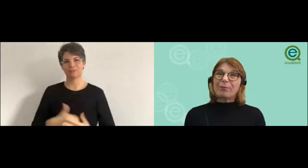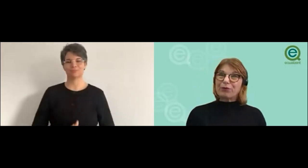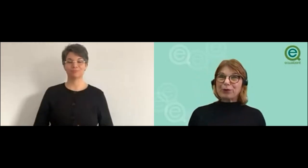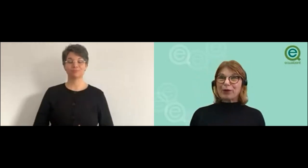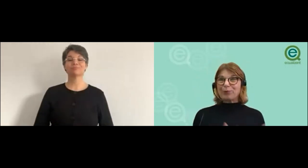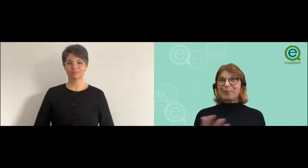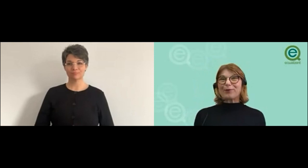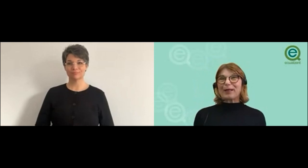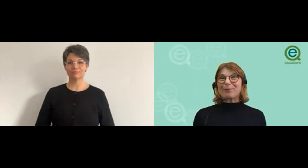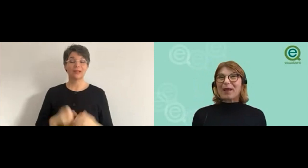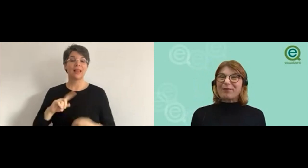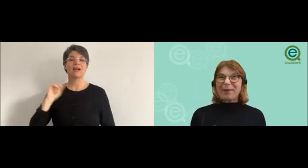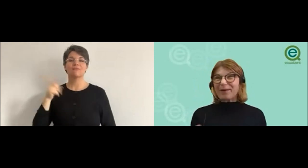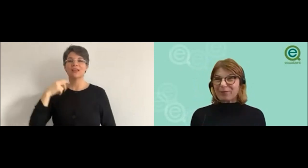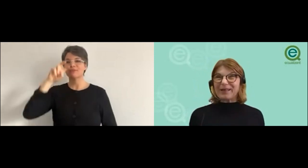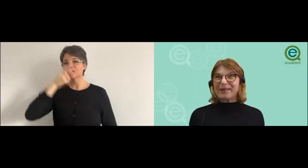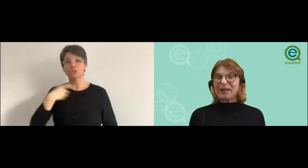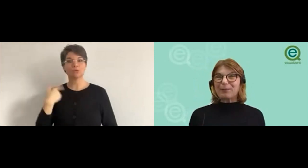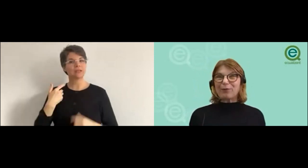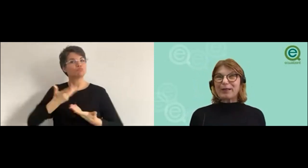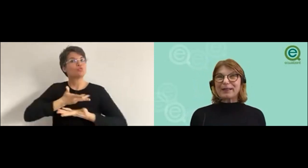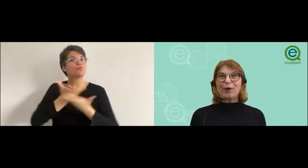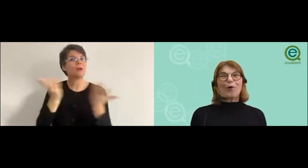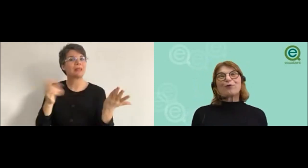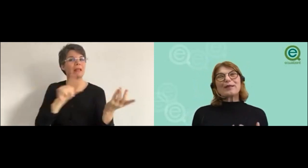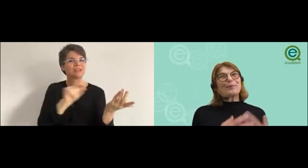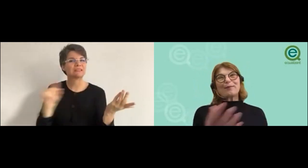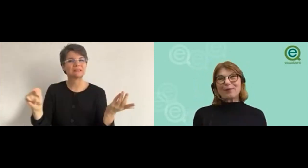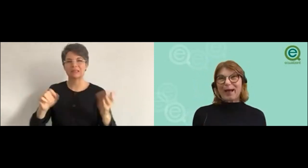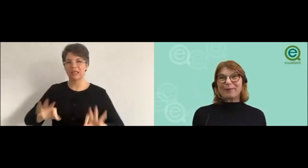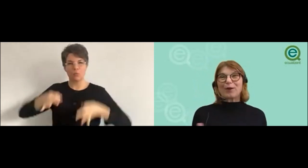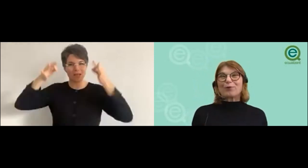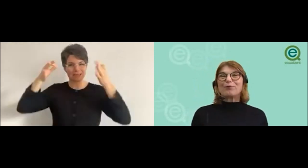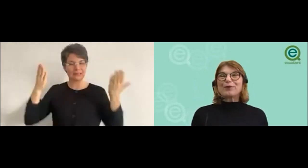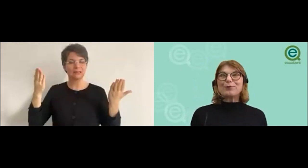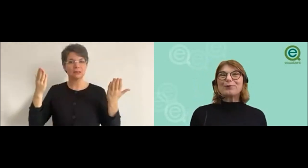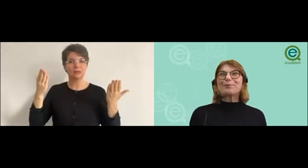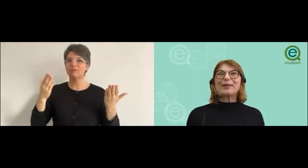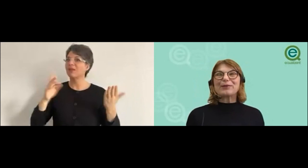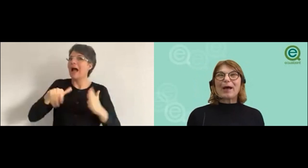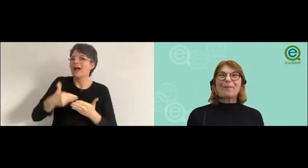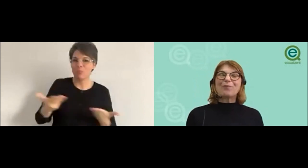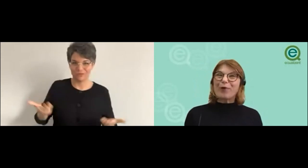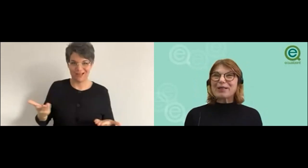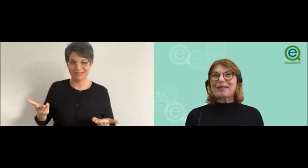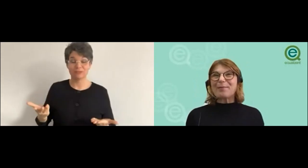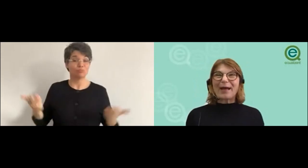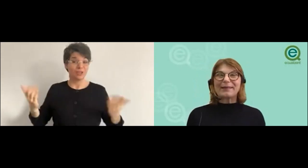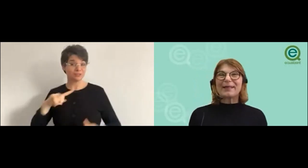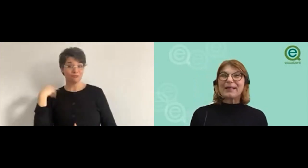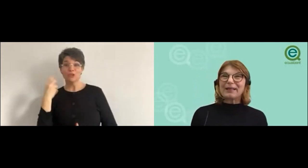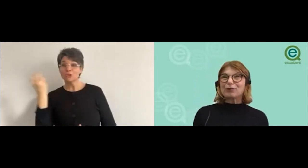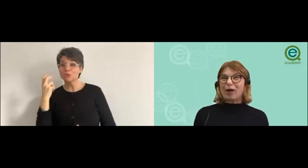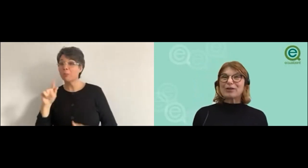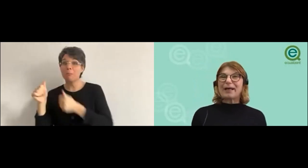Wir haben versucht, einen Überblick zu geben, was machen wir hier im Equalisent und was bieten wir an. Und wir suchen praktisch